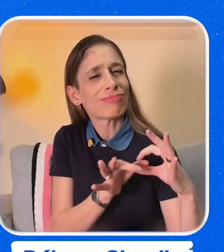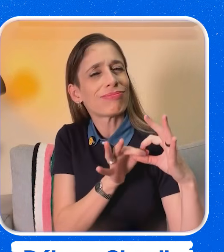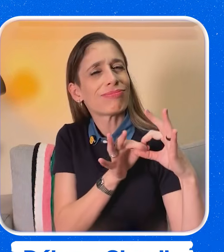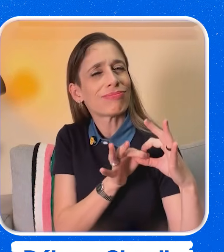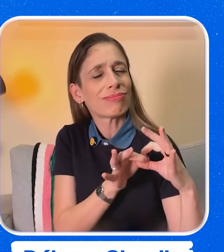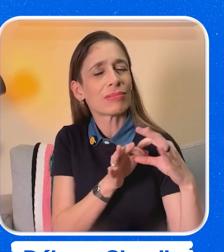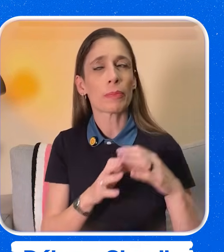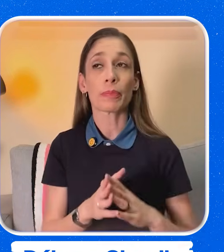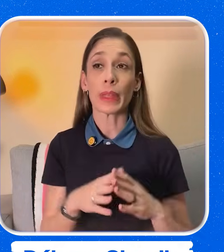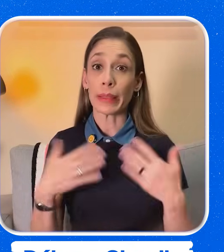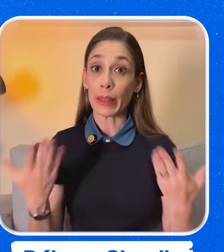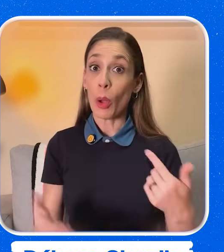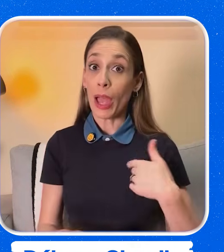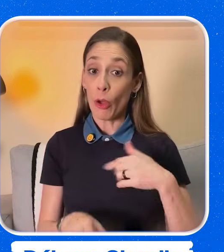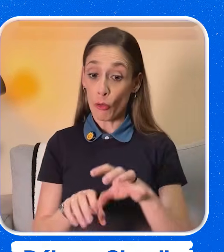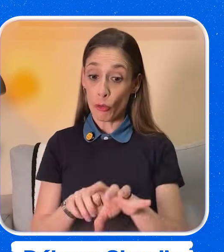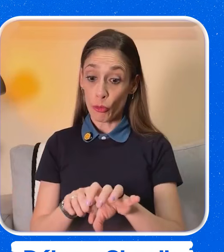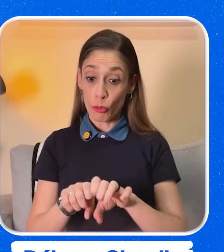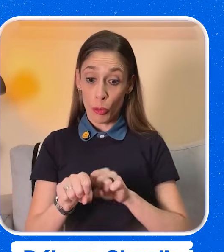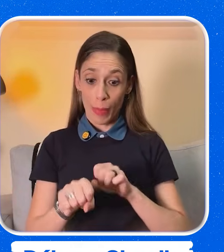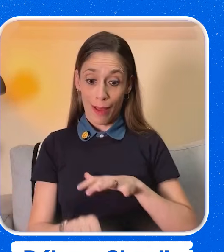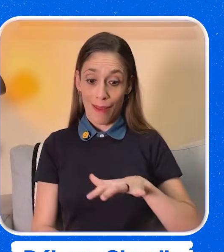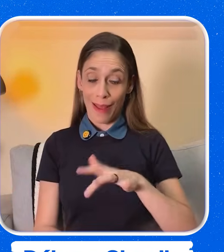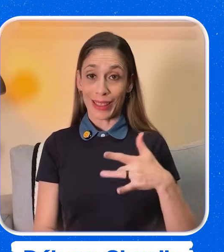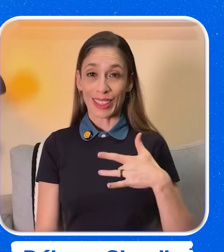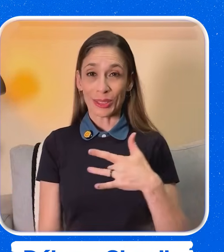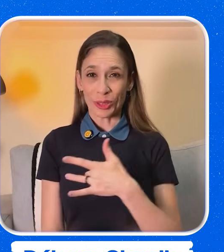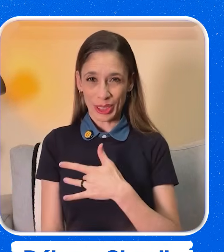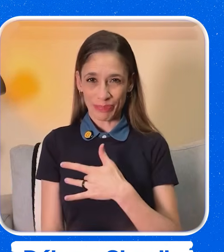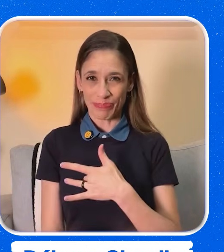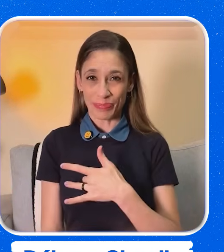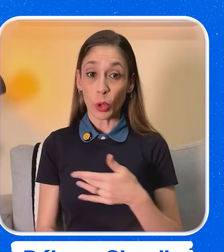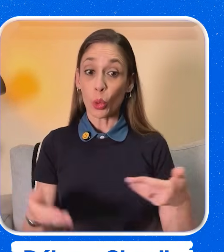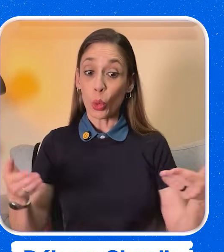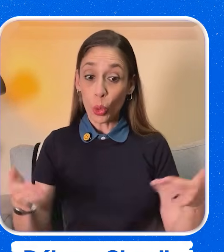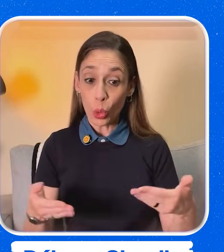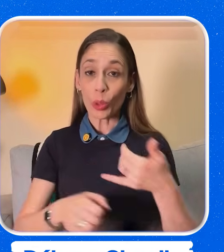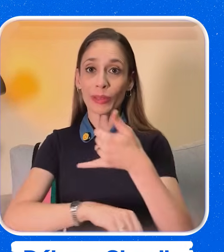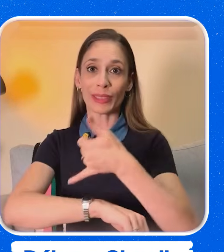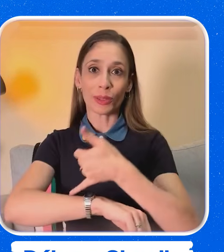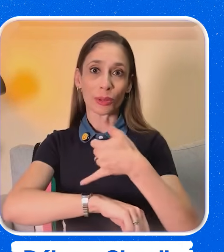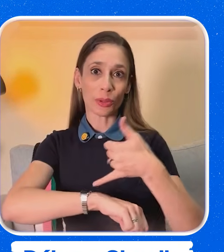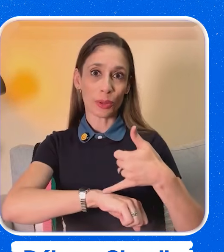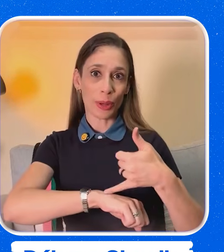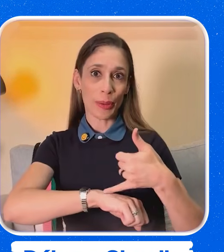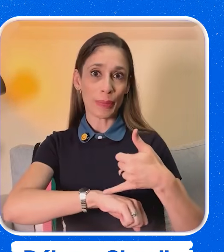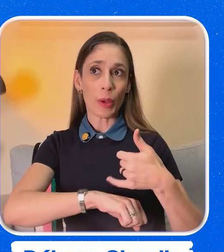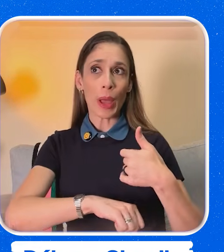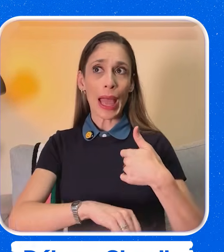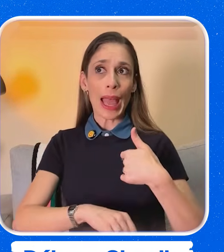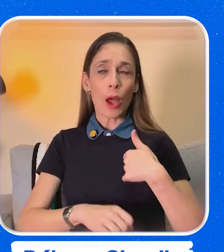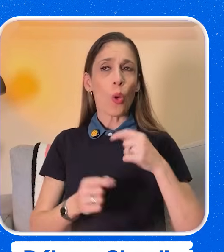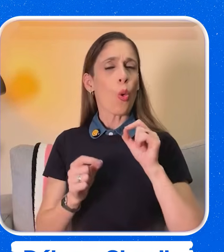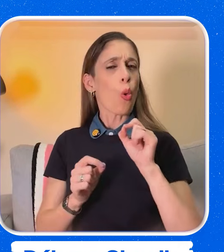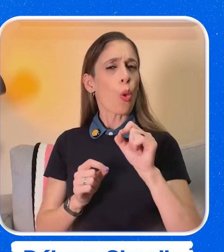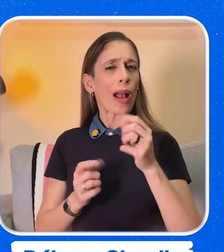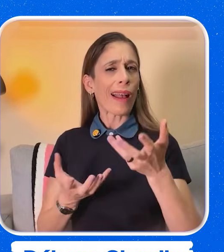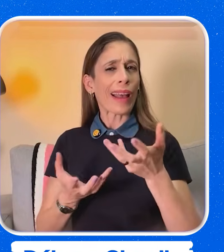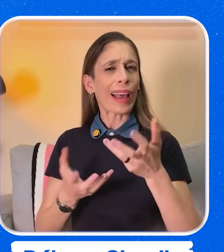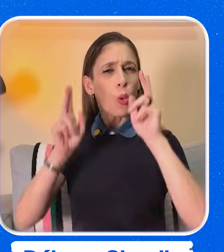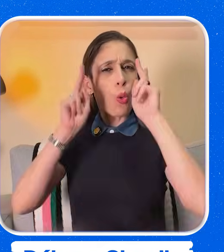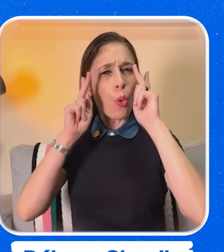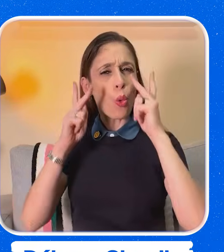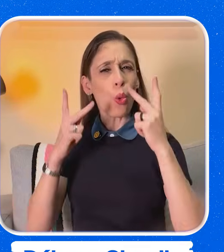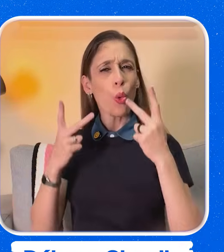área de saúde e hoje sou tatuadora, eu tentei trazer para a tatuagem, né, essa humanização da